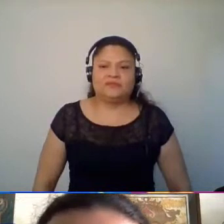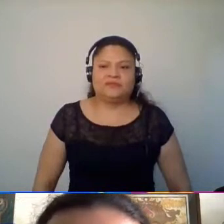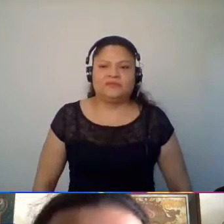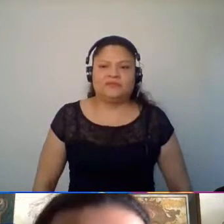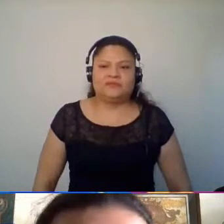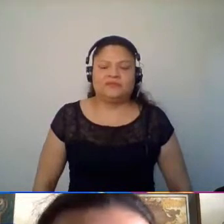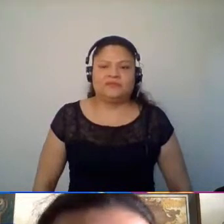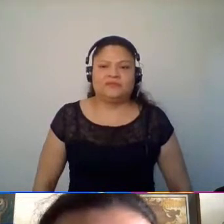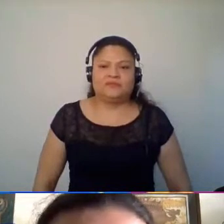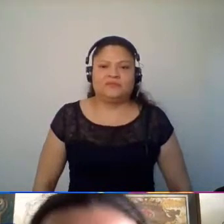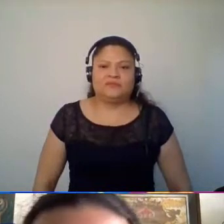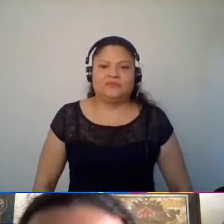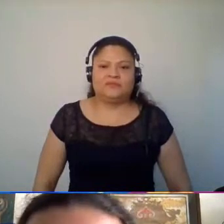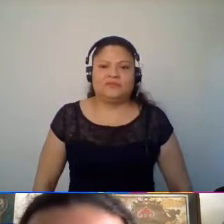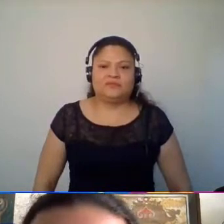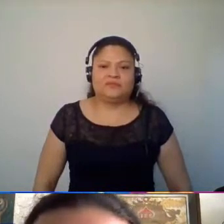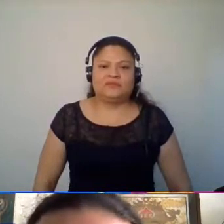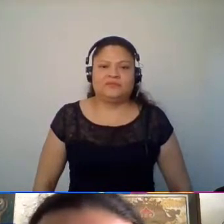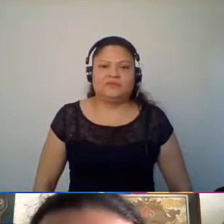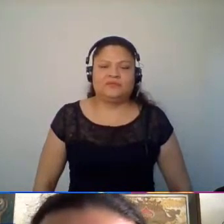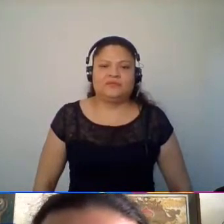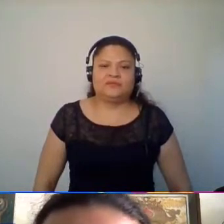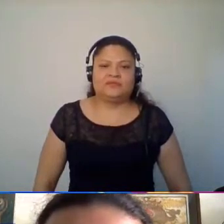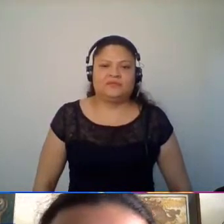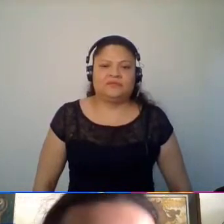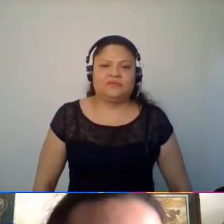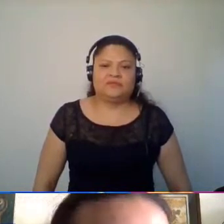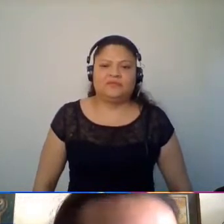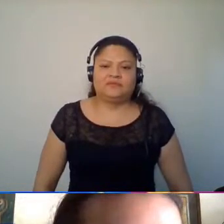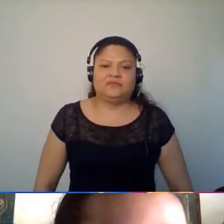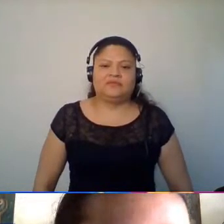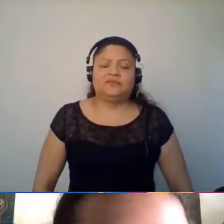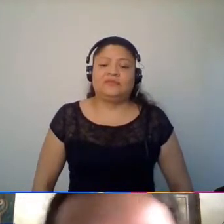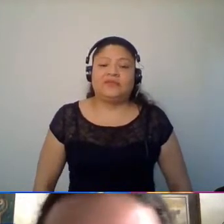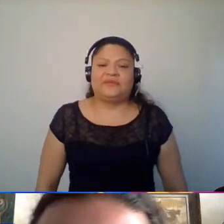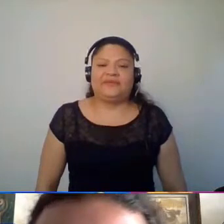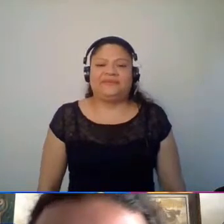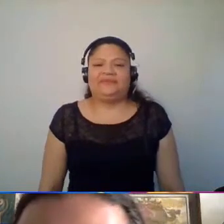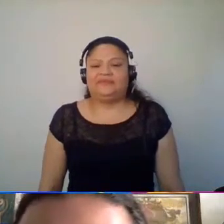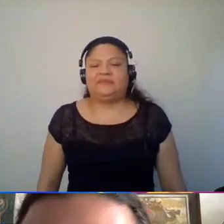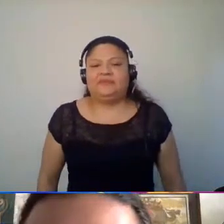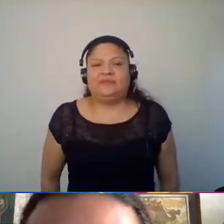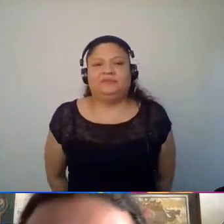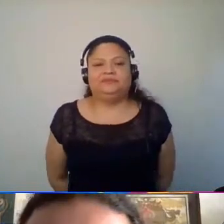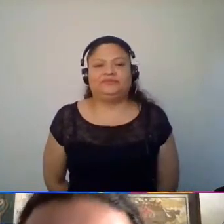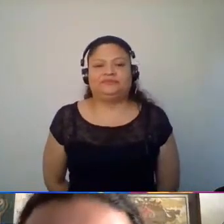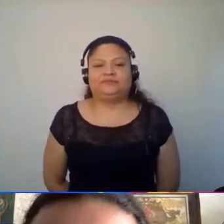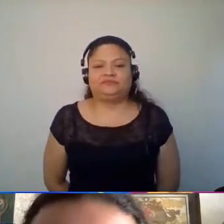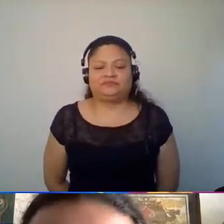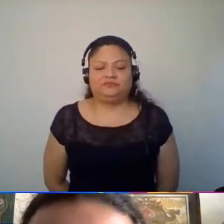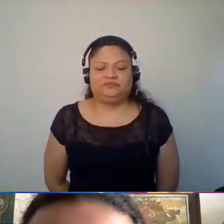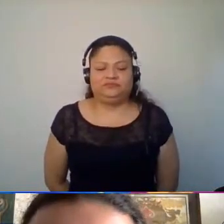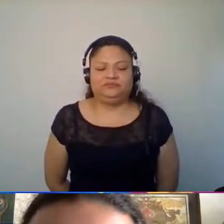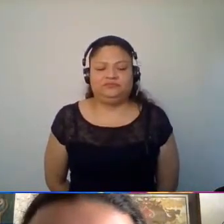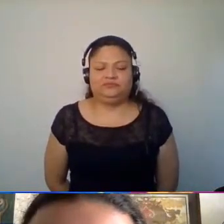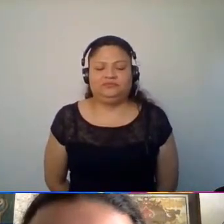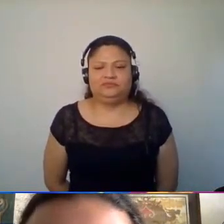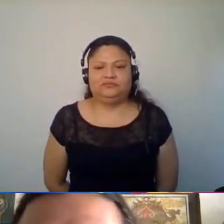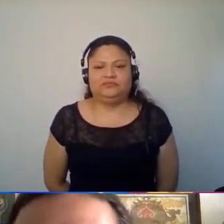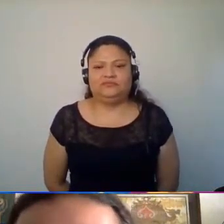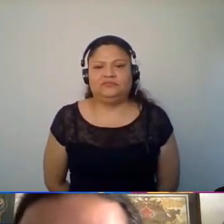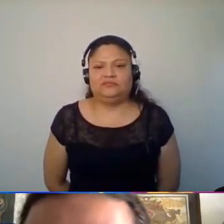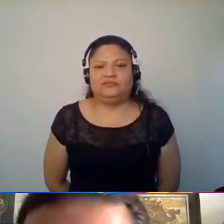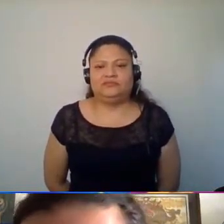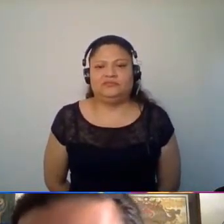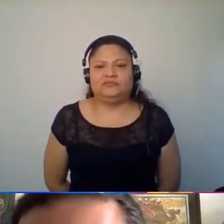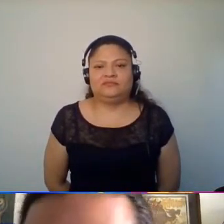comentarios que mucha gente está muy contenta con esto, están muy emocionadas. De hecho, son matemáticas.